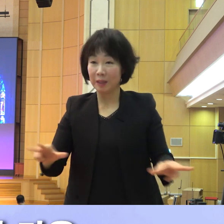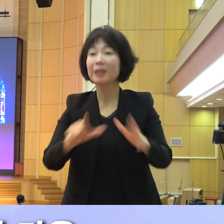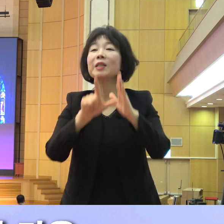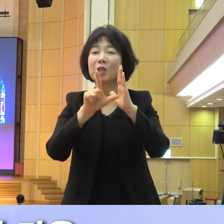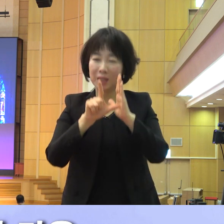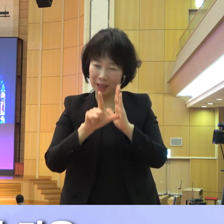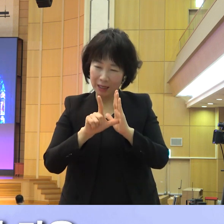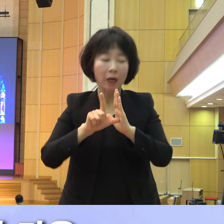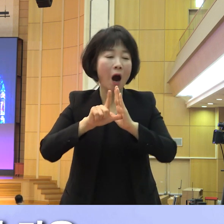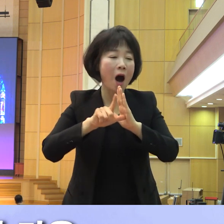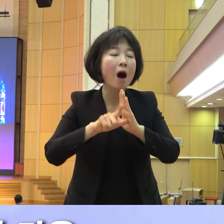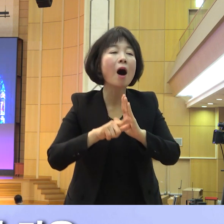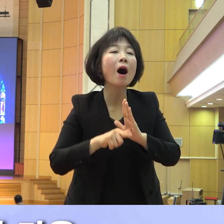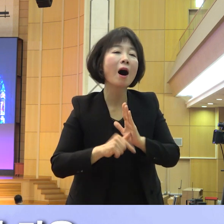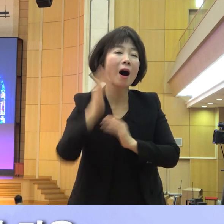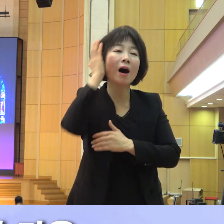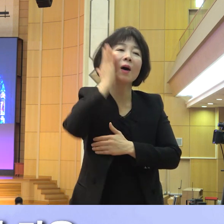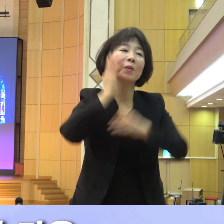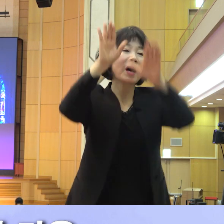이 시간